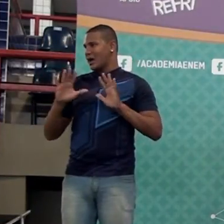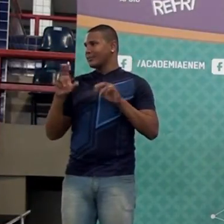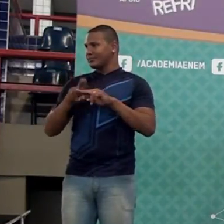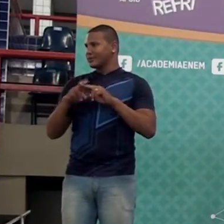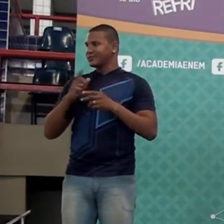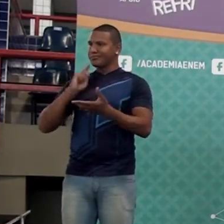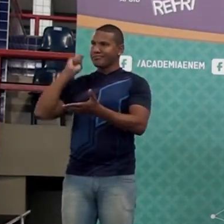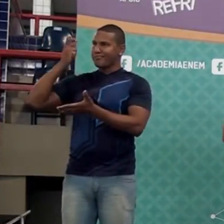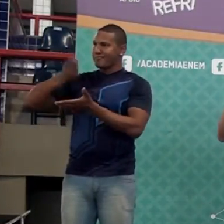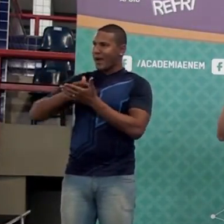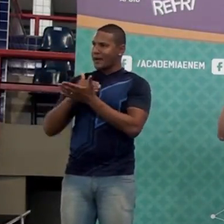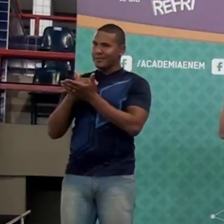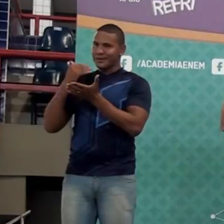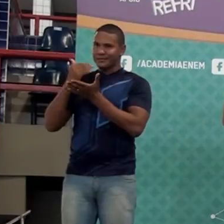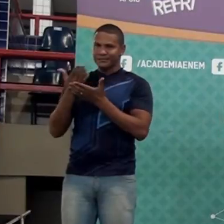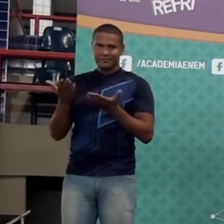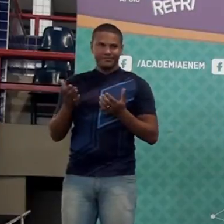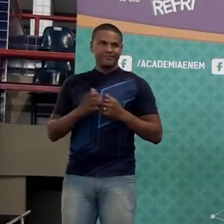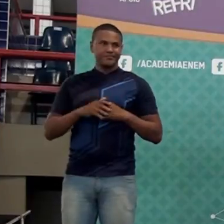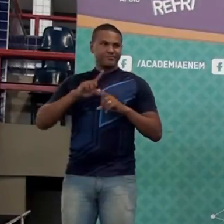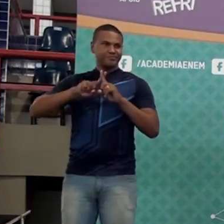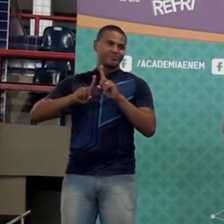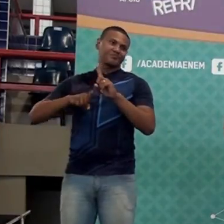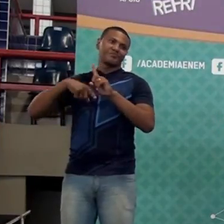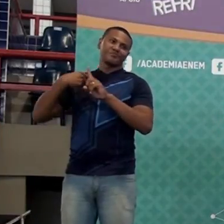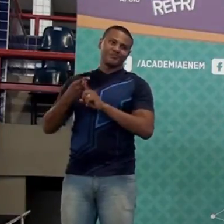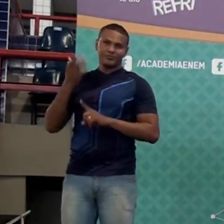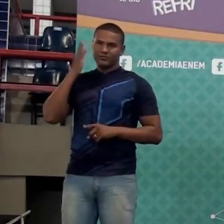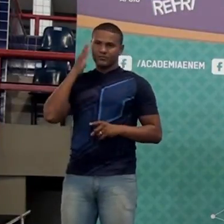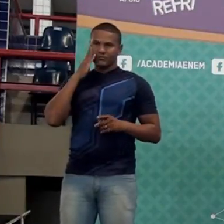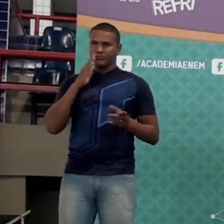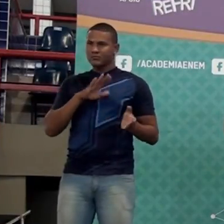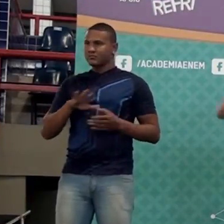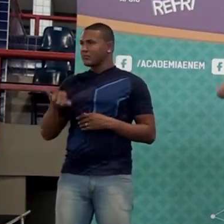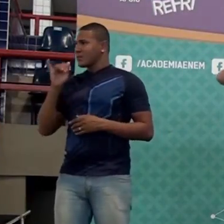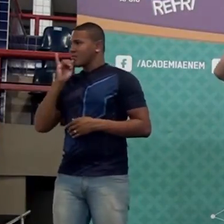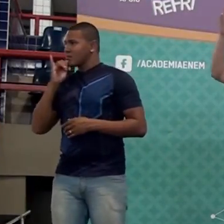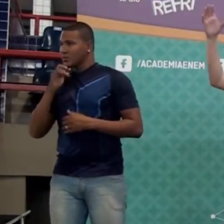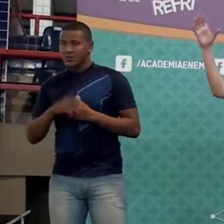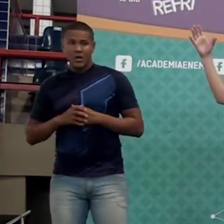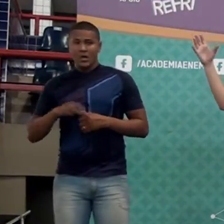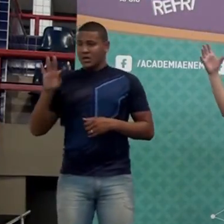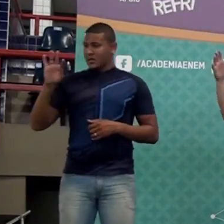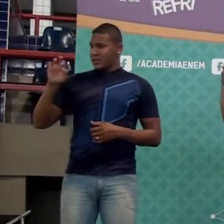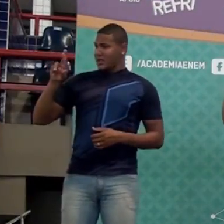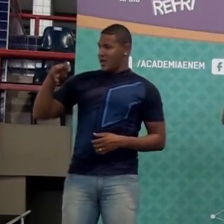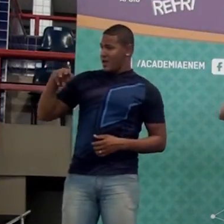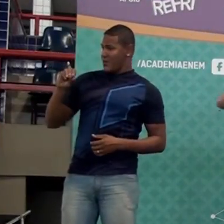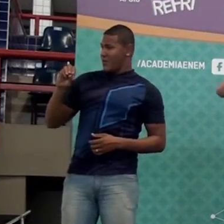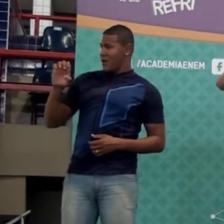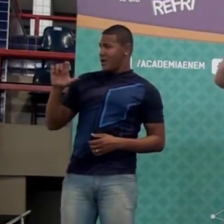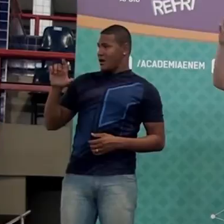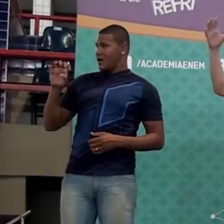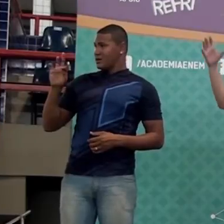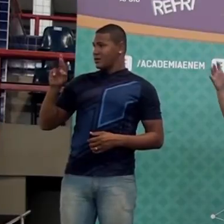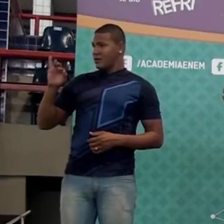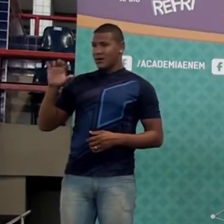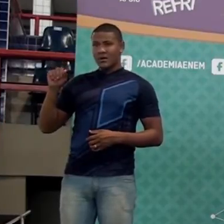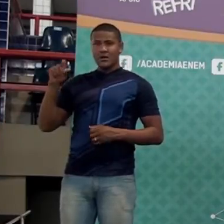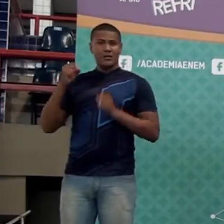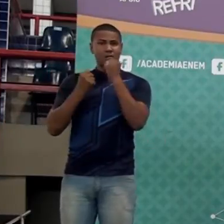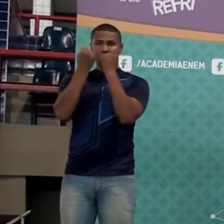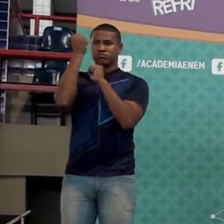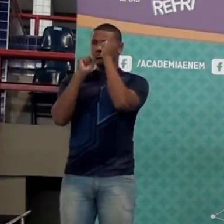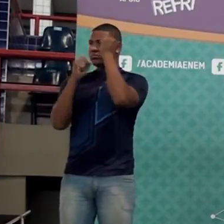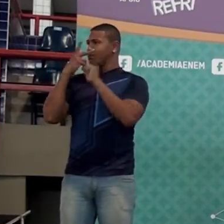petróleo. Termoelétrica funciona queimando como o motor de um carro, certo? Só que aí é um negócio imenso, né? São vários motores